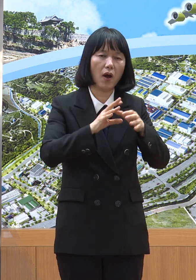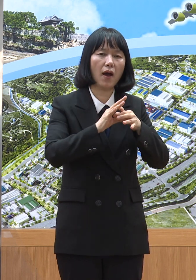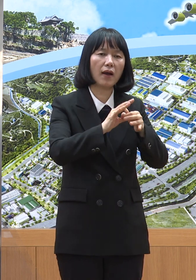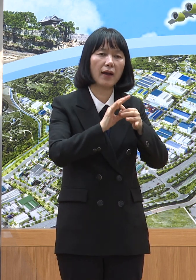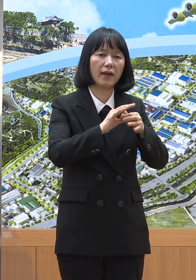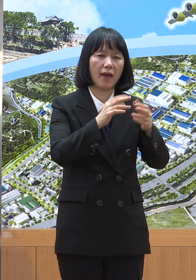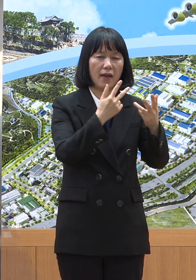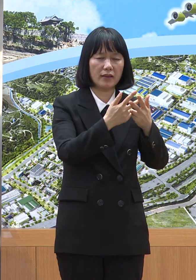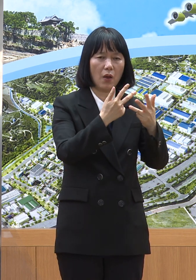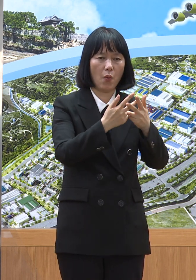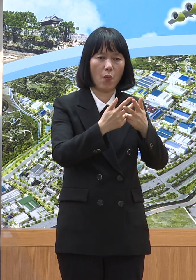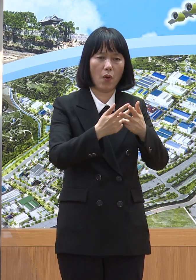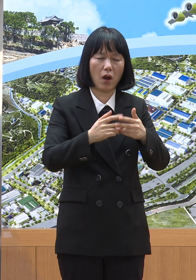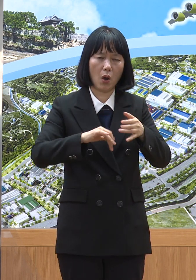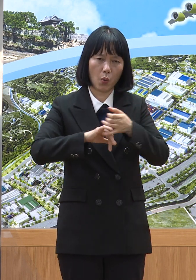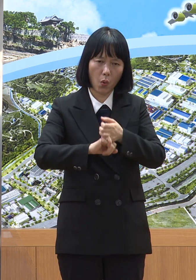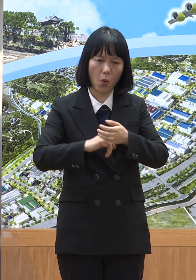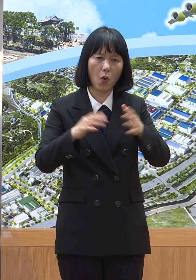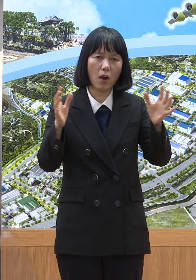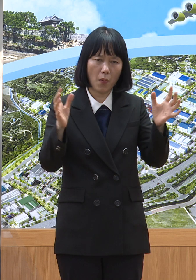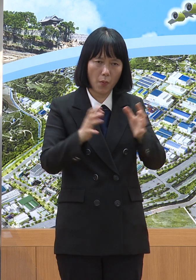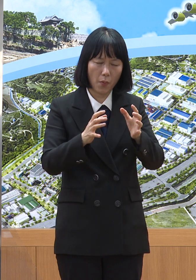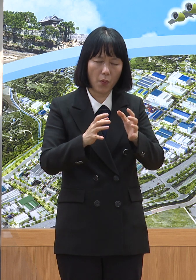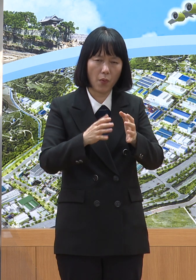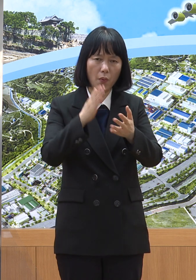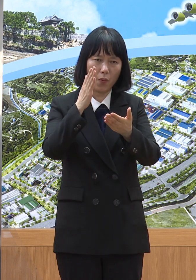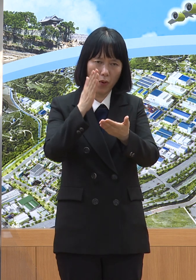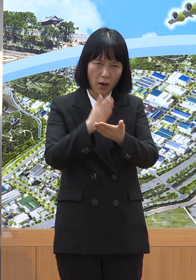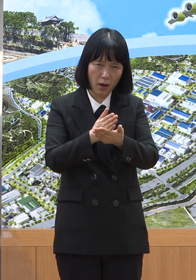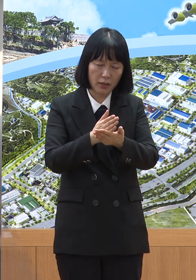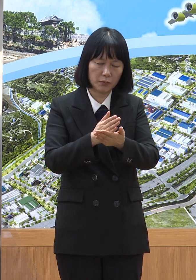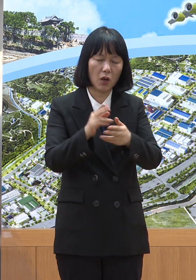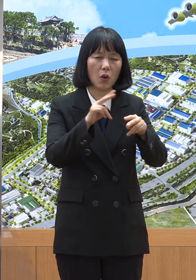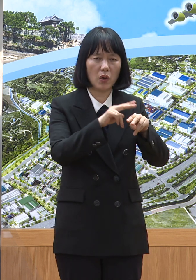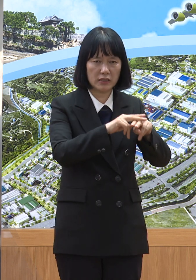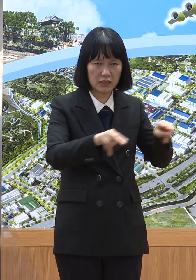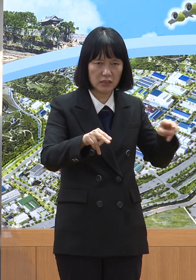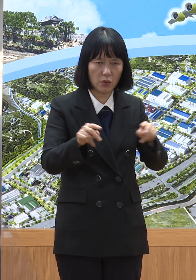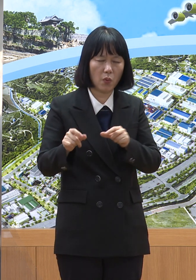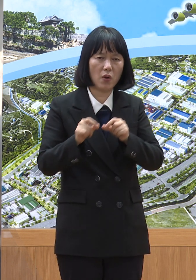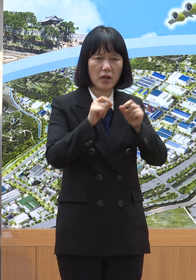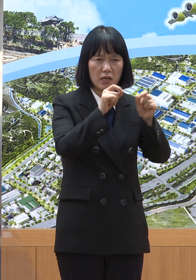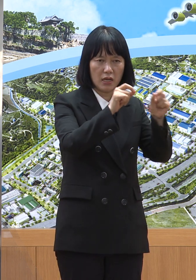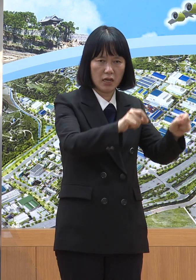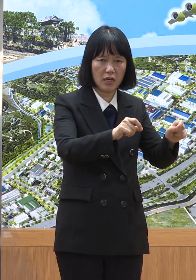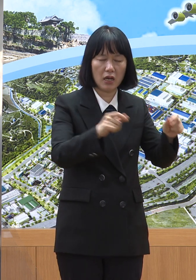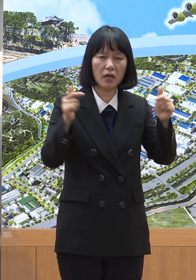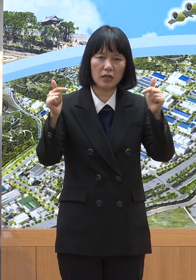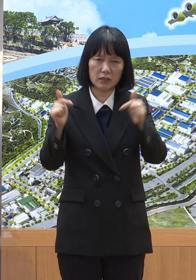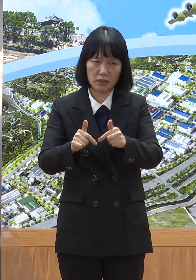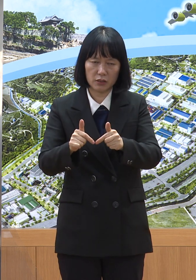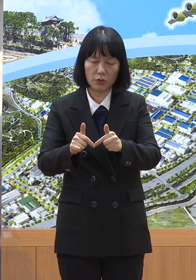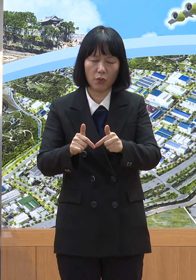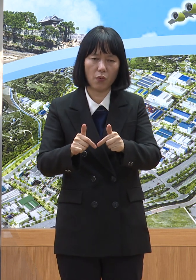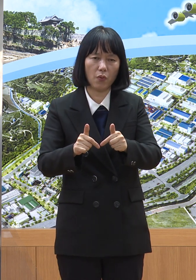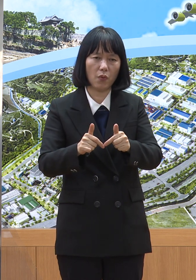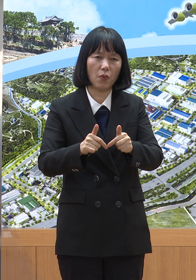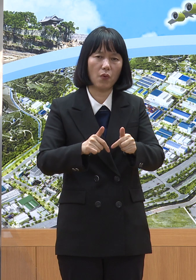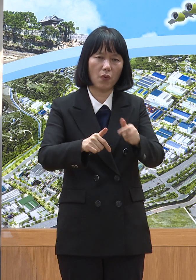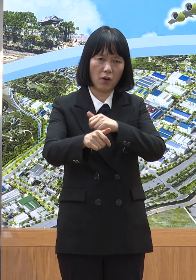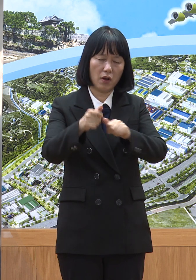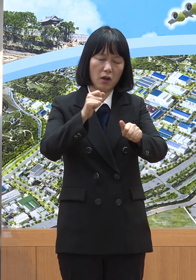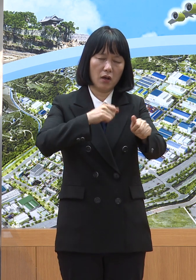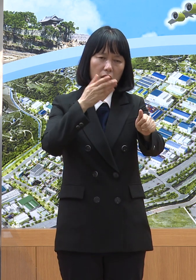유관단체에도 불효불급한 행사 및 모임을 당분간 취소, 연기하거나 축소 운영 등으로